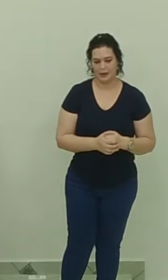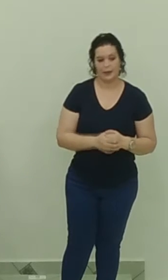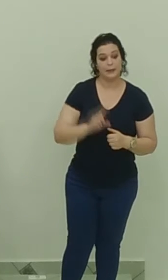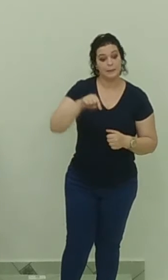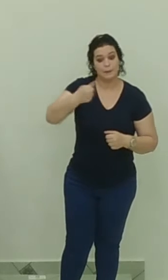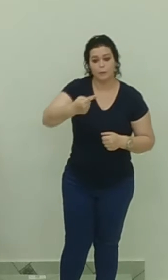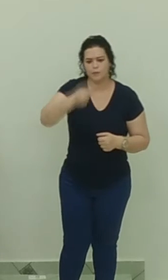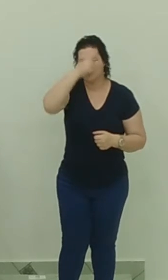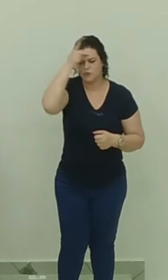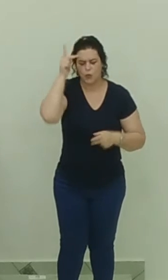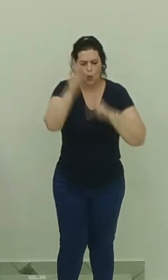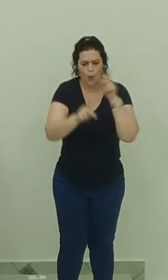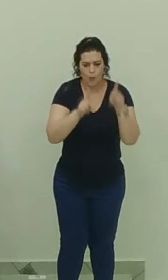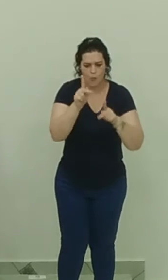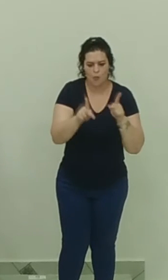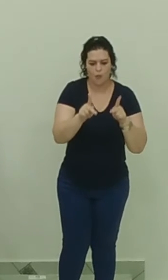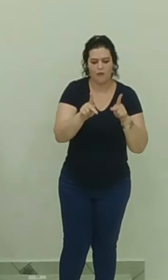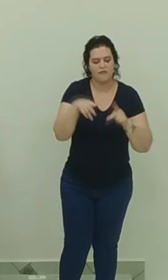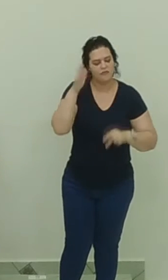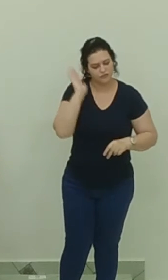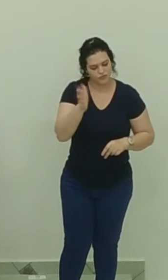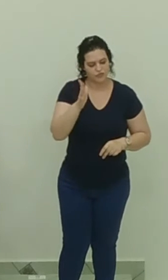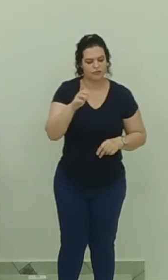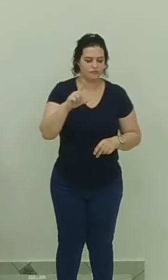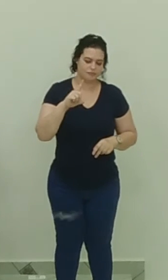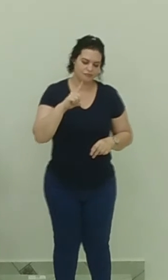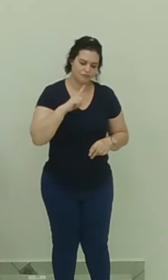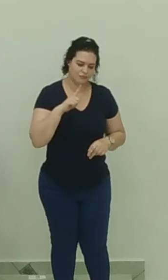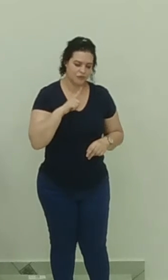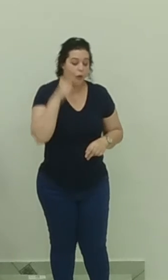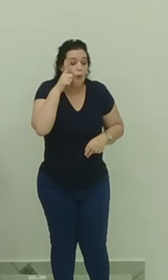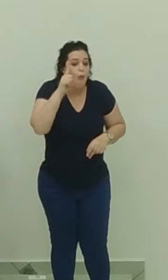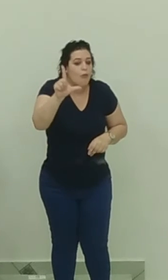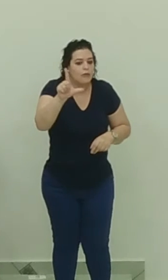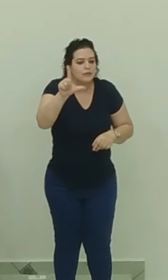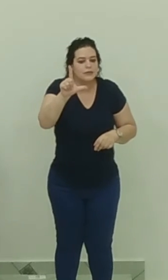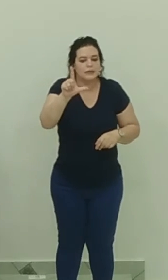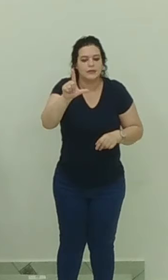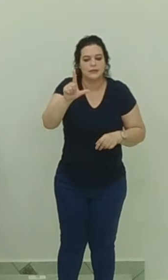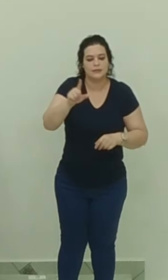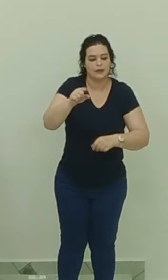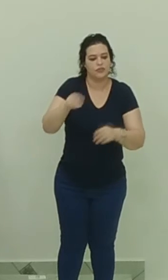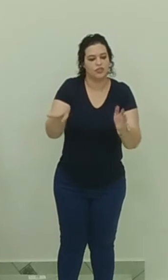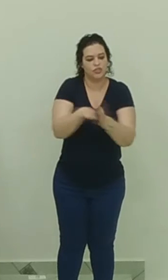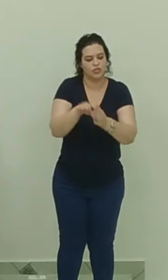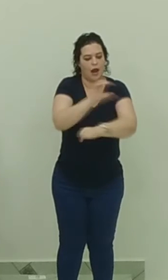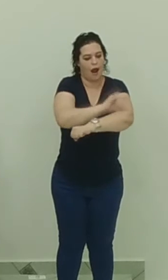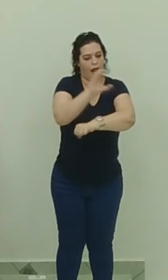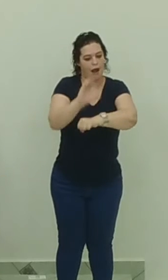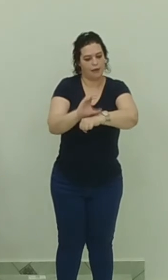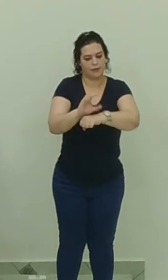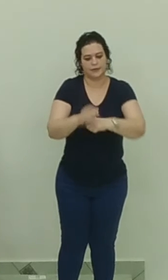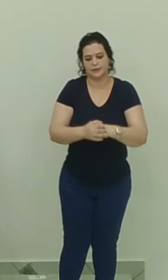da terra, lá mais para frente, há um profeta chamado Elias, se você quiser marcar na sua